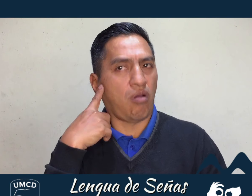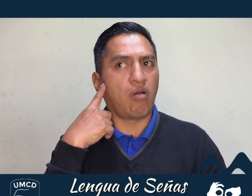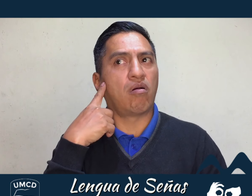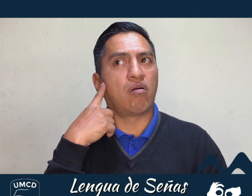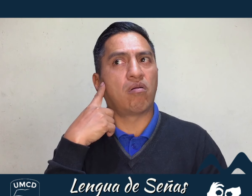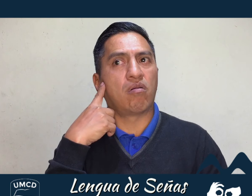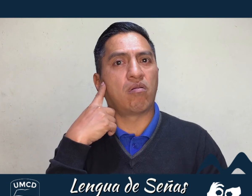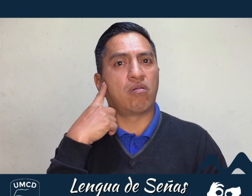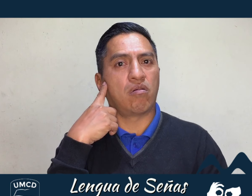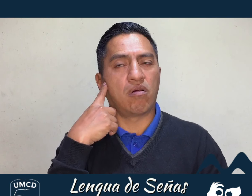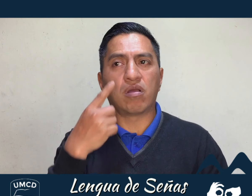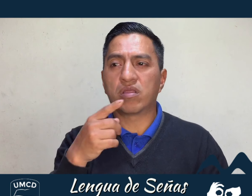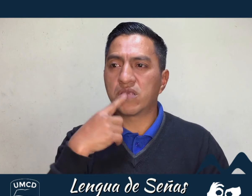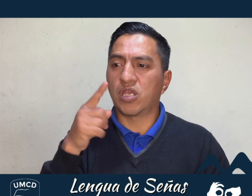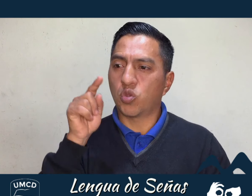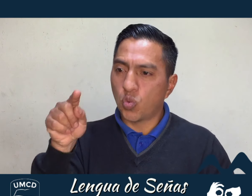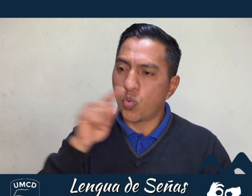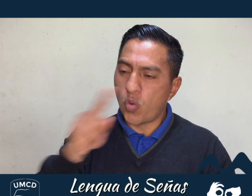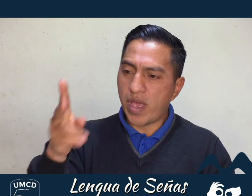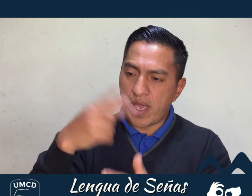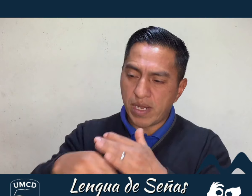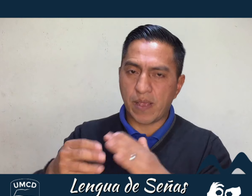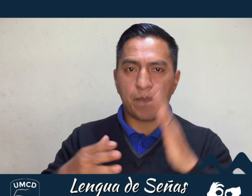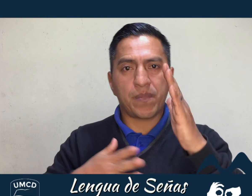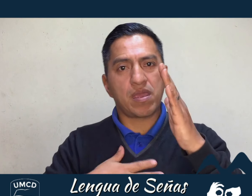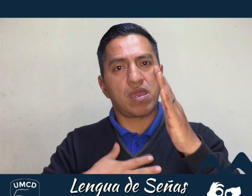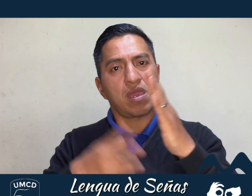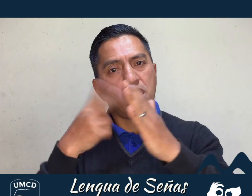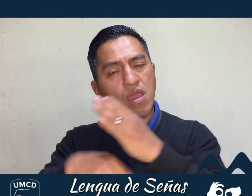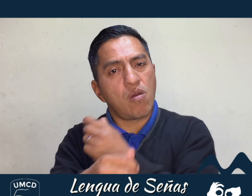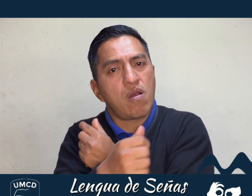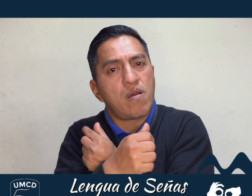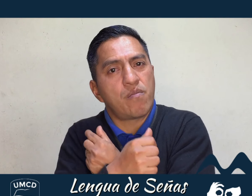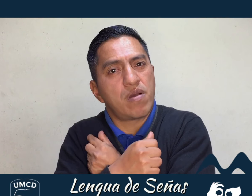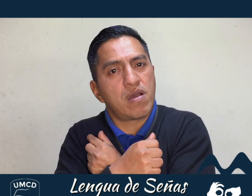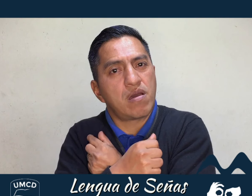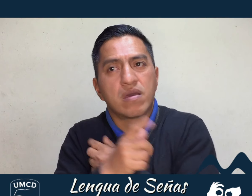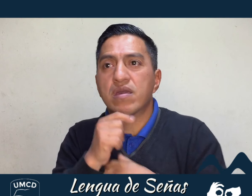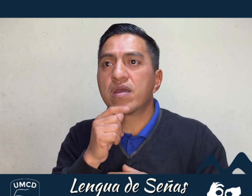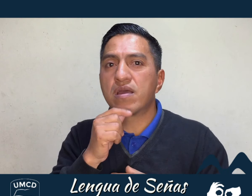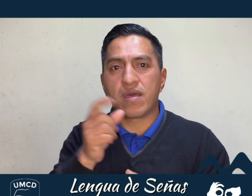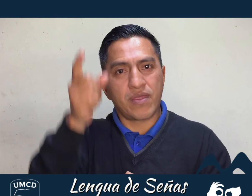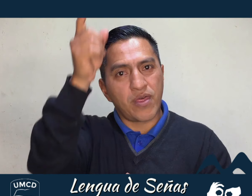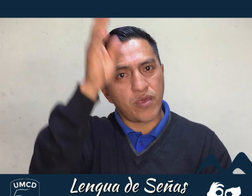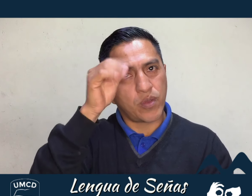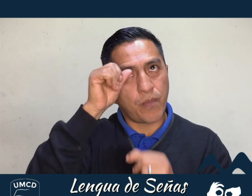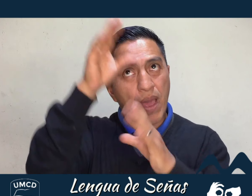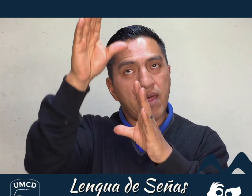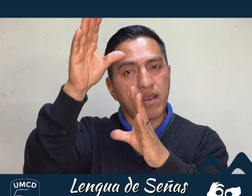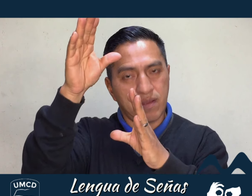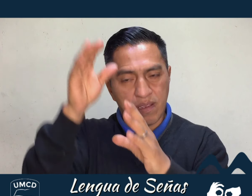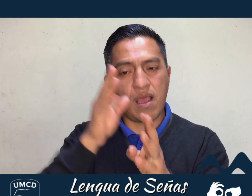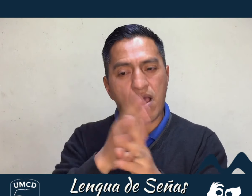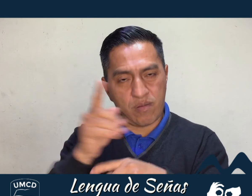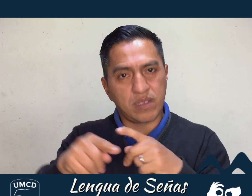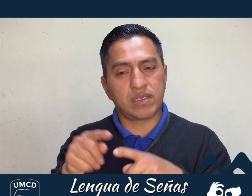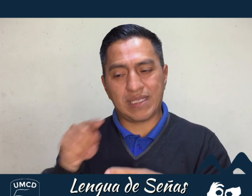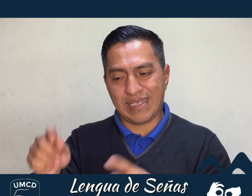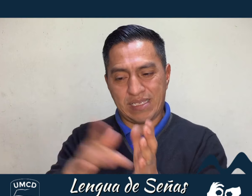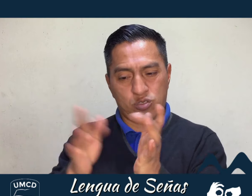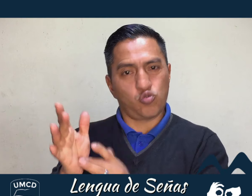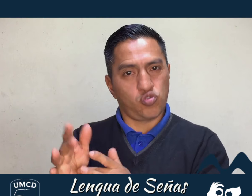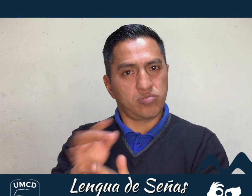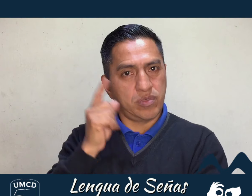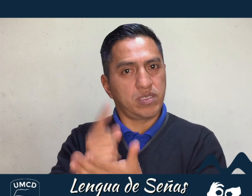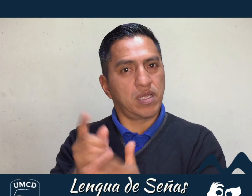una voz del cielo que decía: "Tú eres mi Hijo amado". Y esa voz era la de Dios,